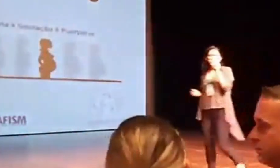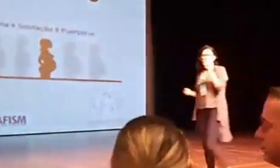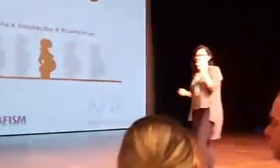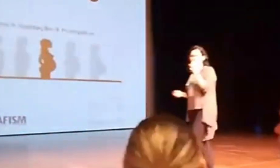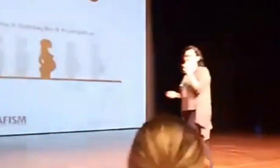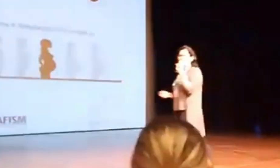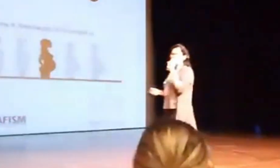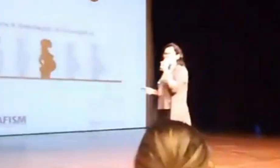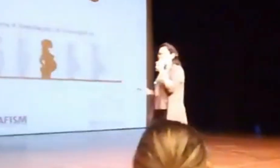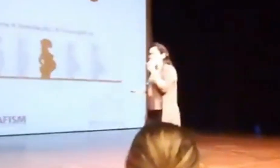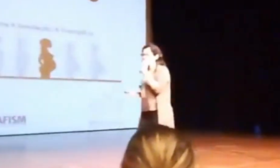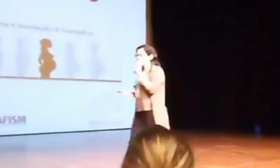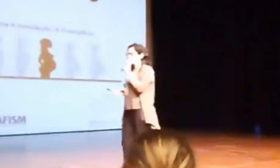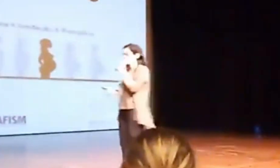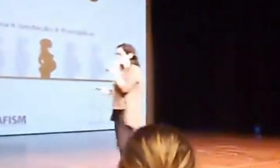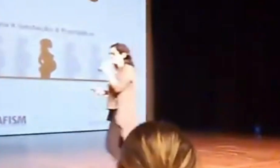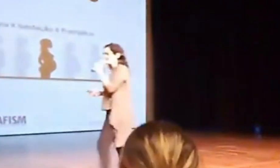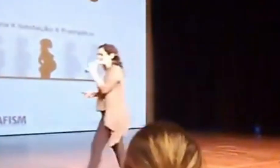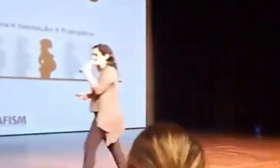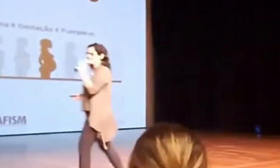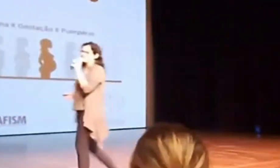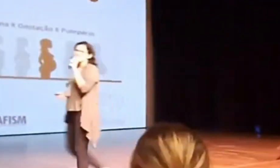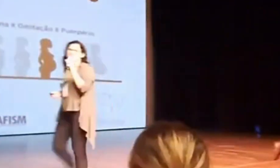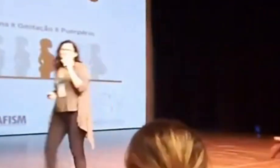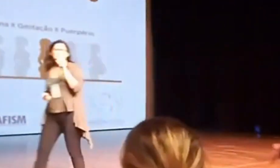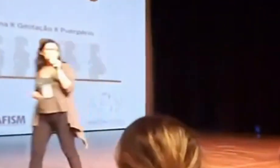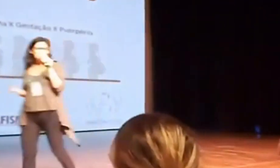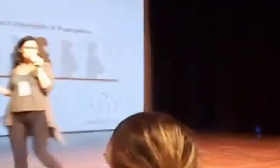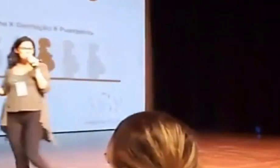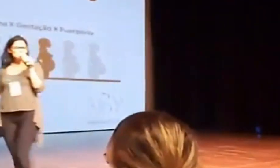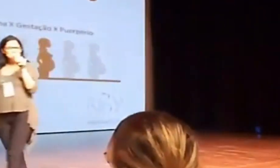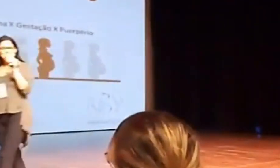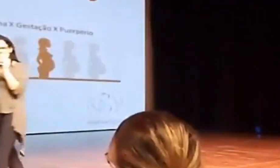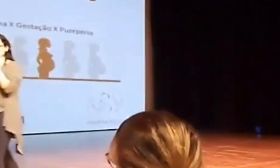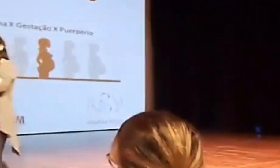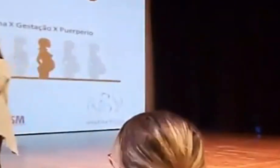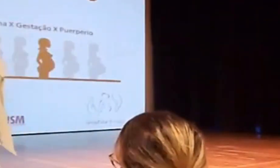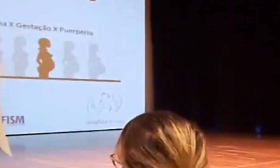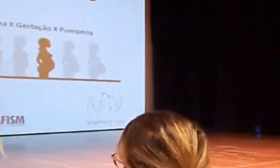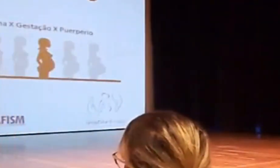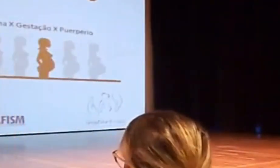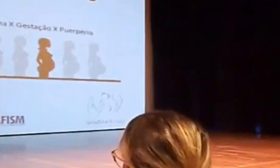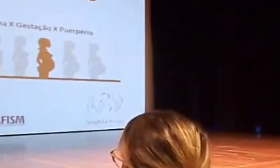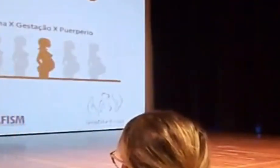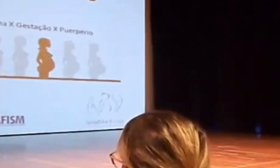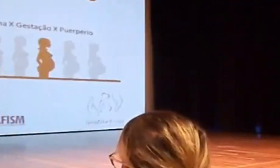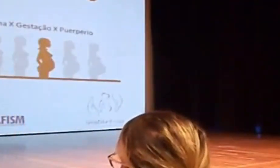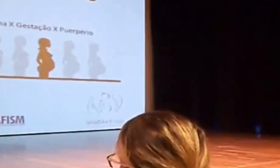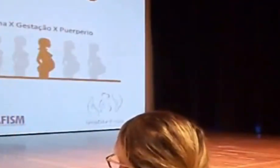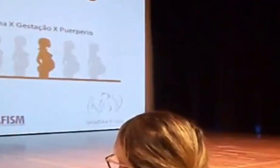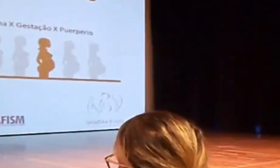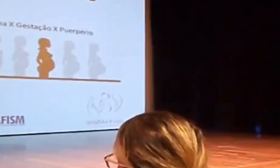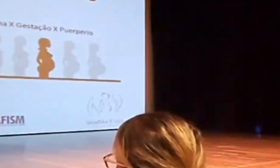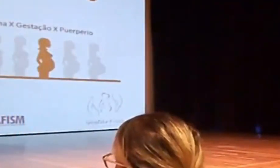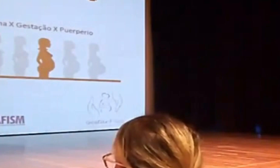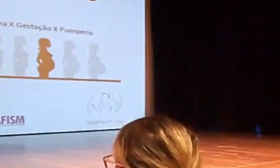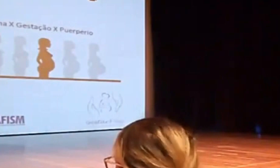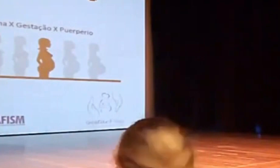Brincadeira, só para a gente se espreguiçar mesmo, que é muito importante. O corpo foi feito para se movimentar, né, doutora